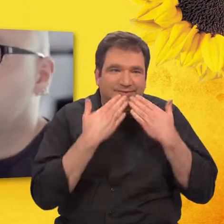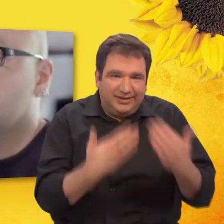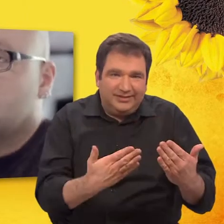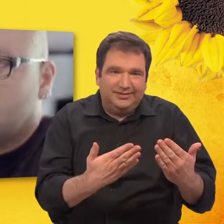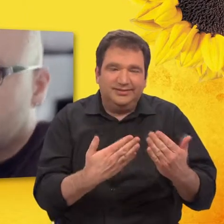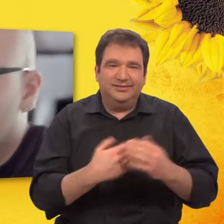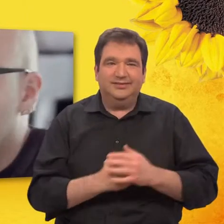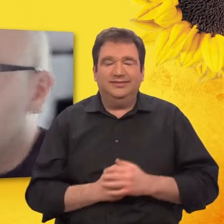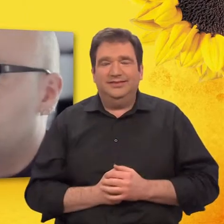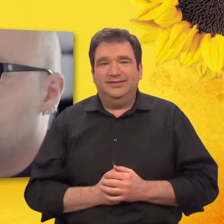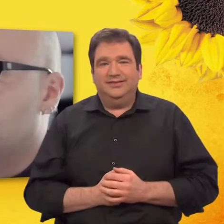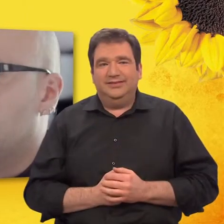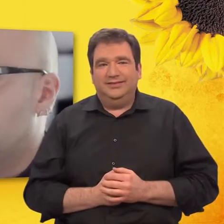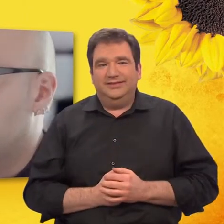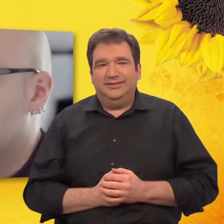agradecer